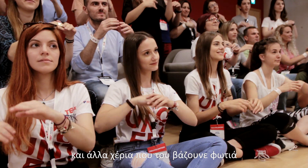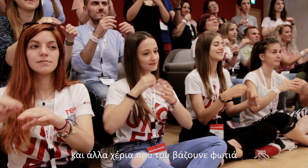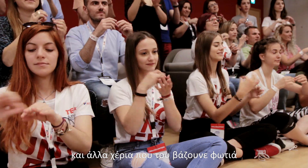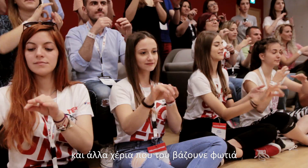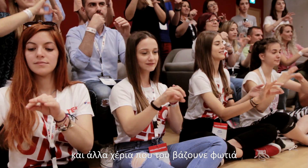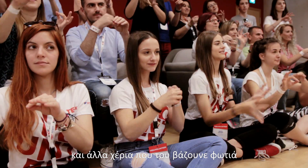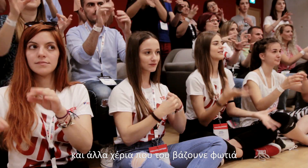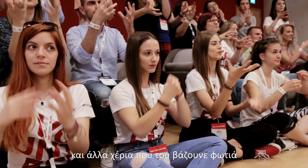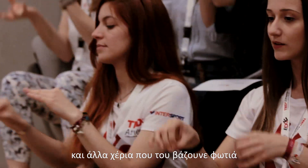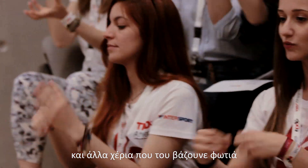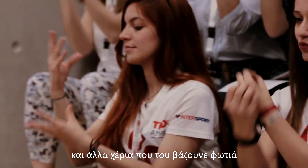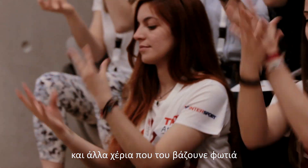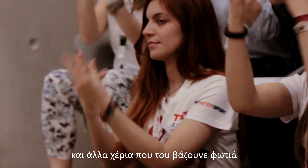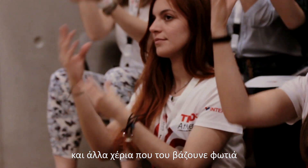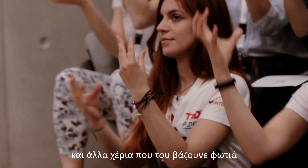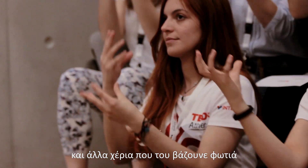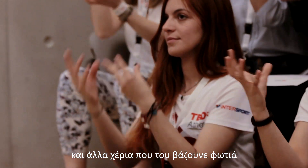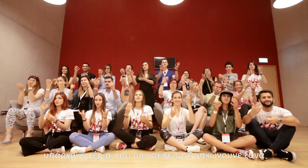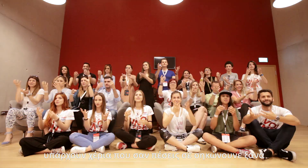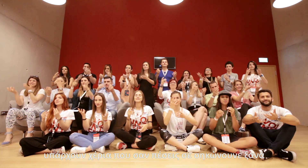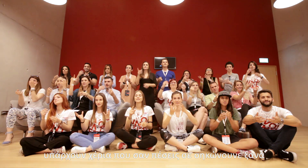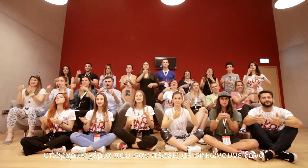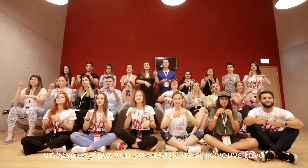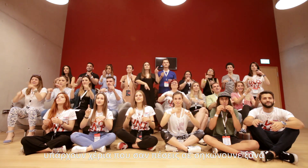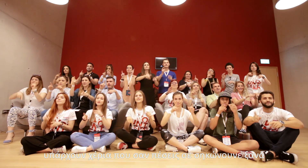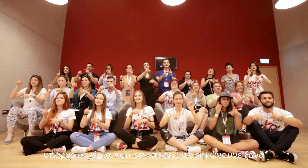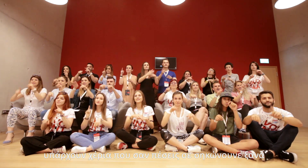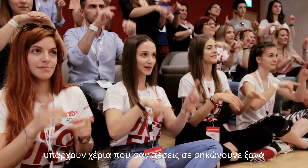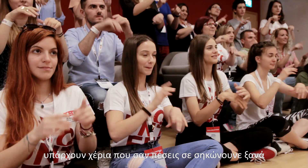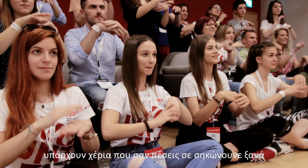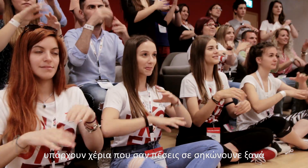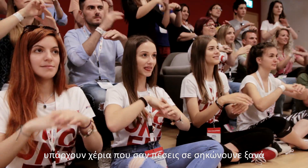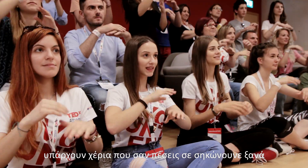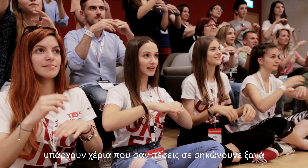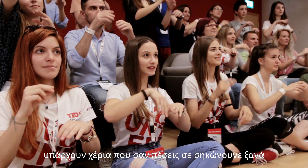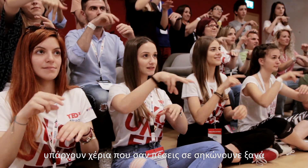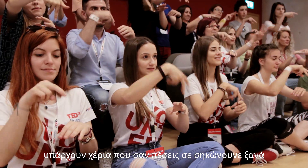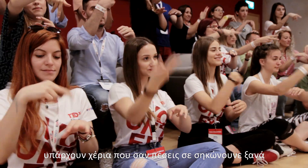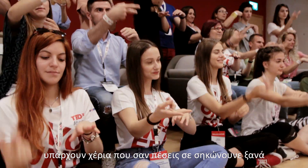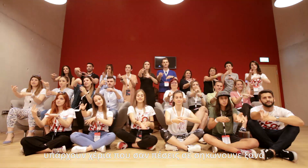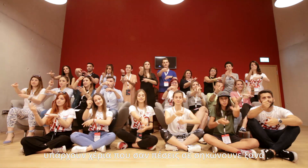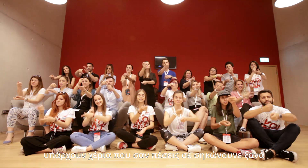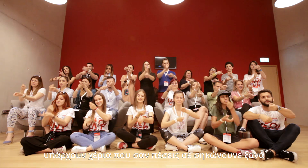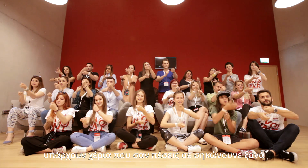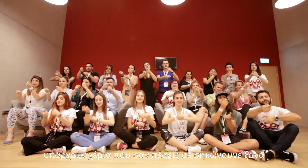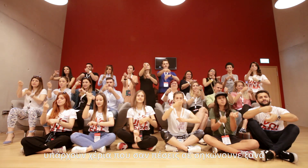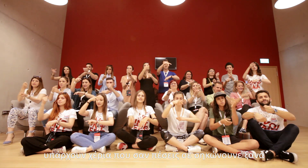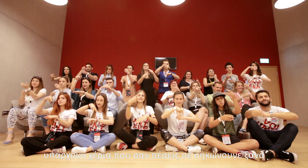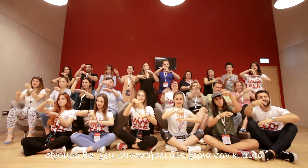βάζουνε φωτιά Υπάρχουν χέρια που σαν παίζεις σε σηκώνουνε ξανά